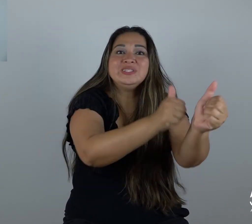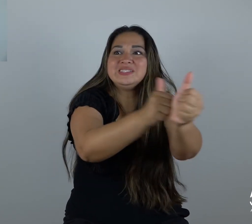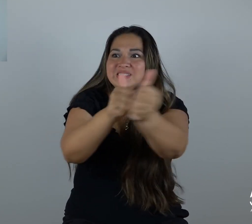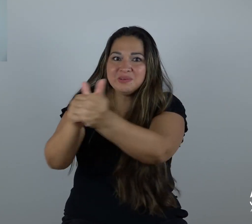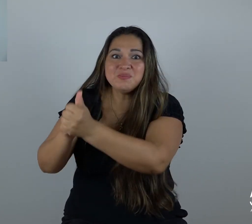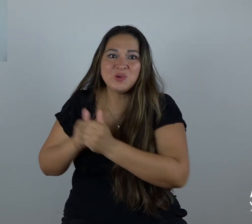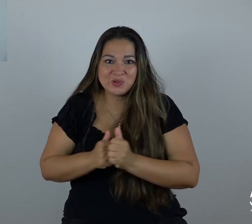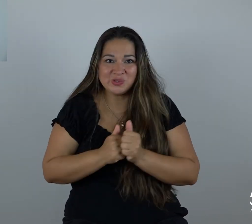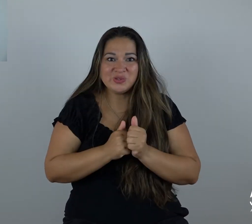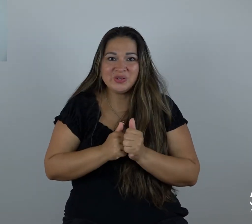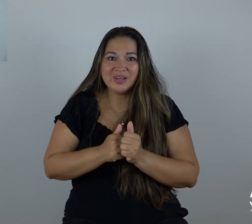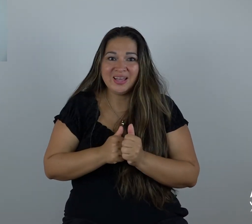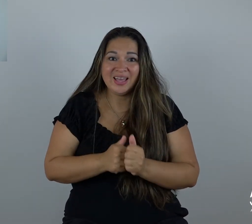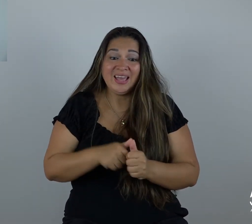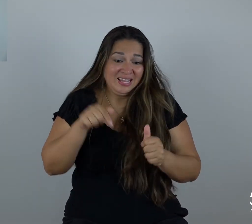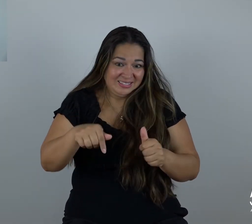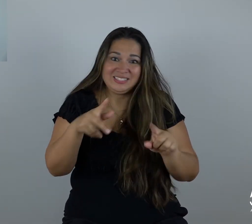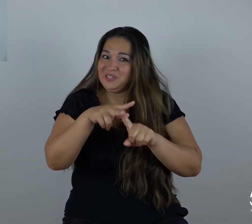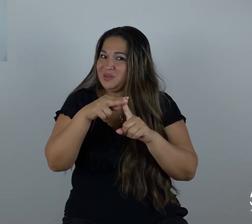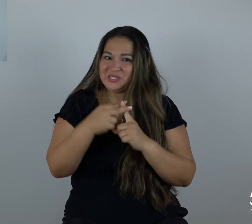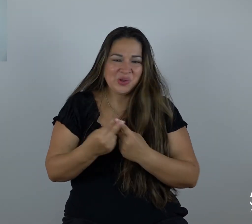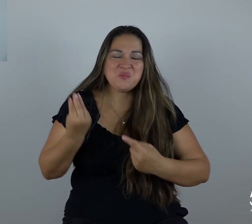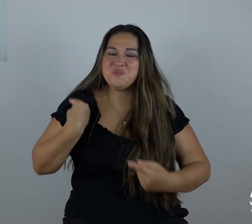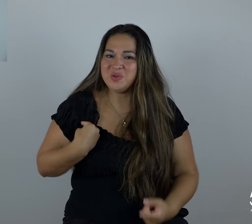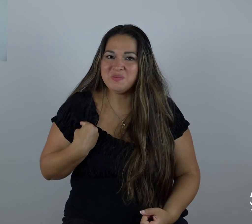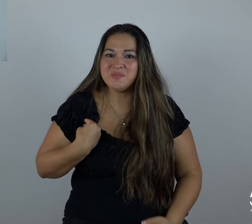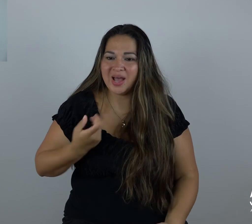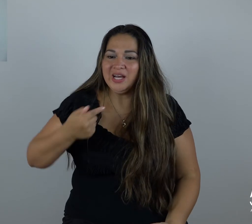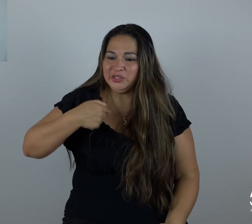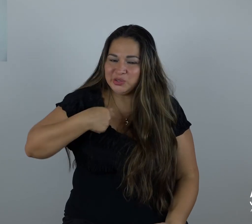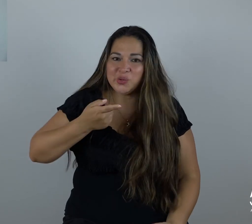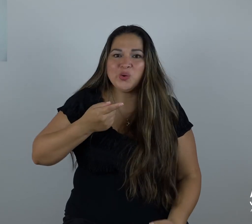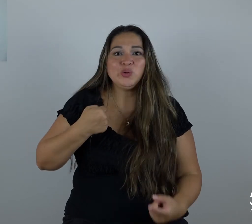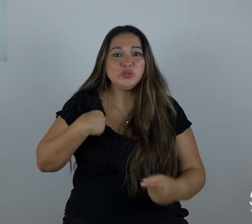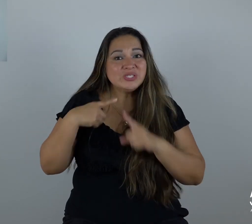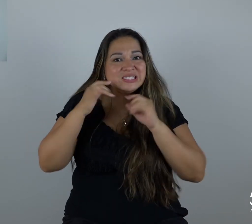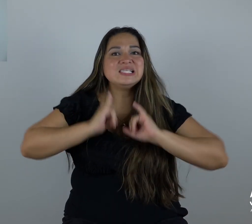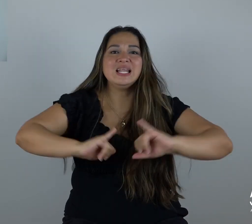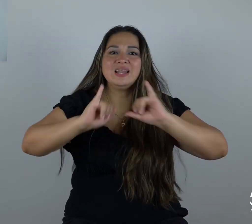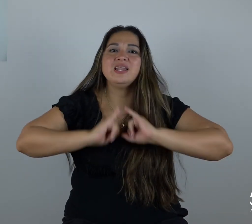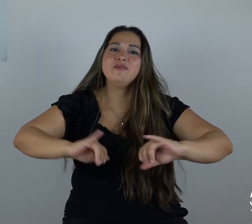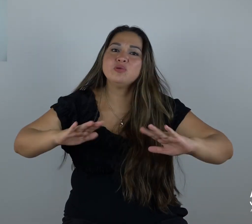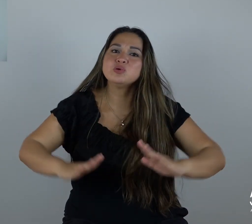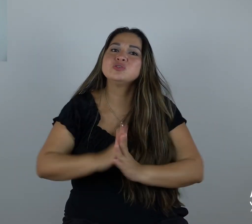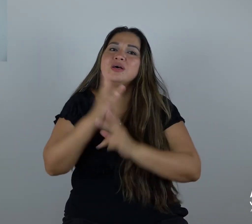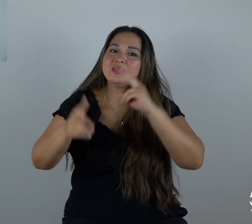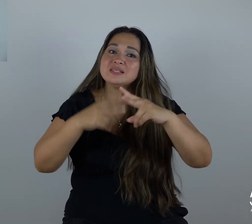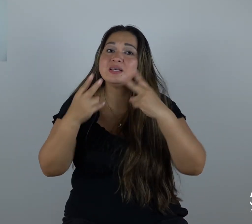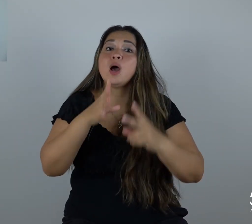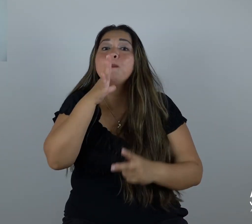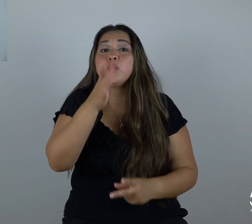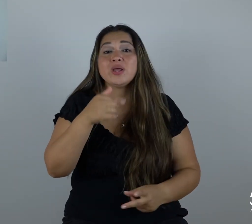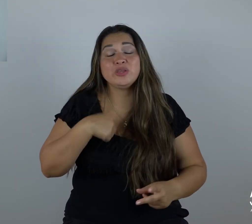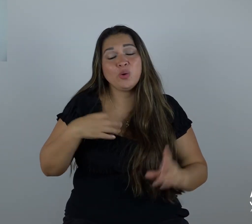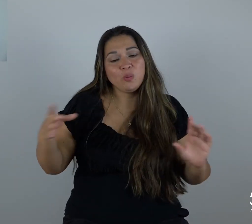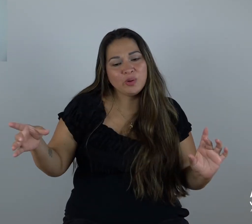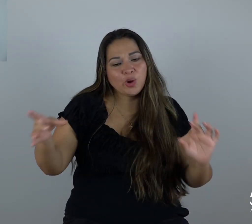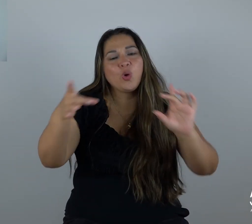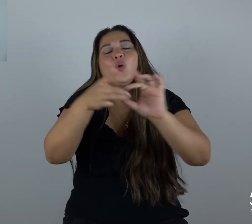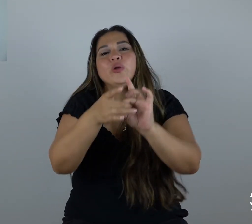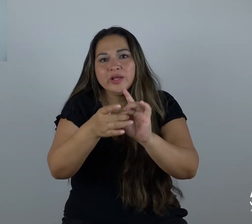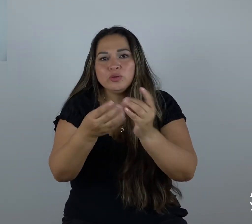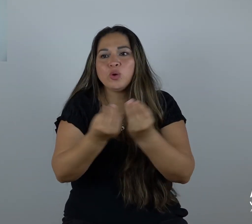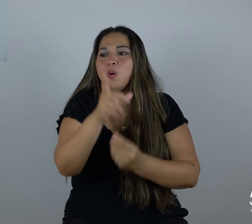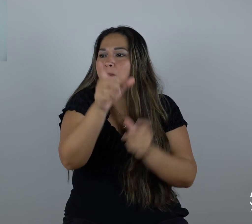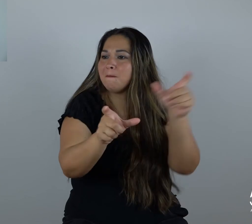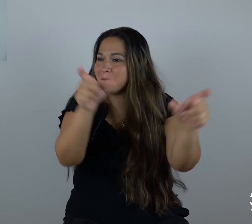del Señor. Me conecta el pan y el vino, la celebración de la comunión, me conecta con otros creyentes en la